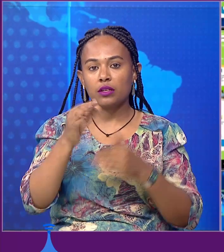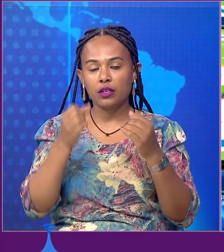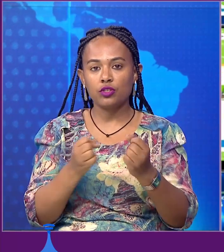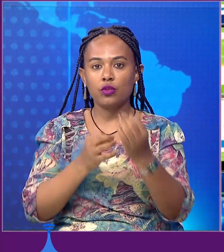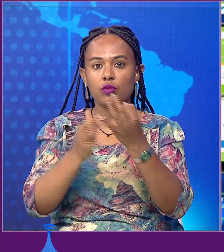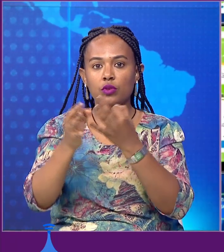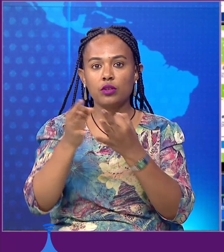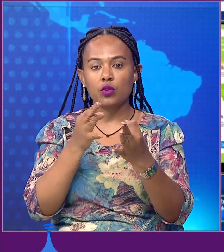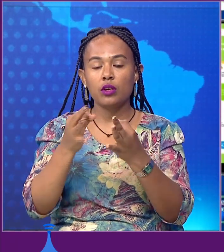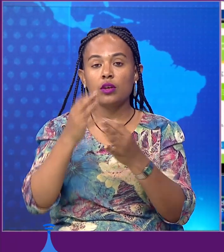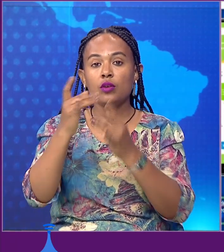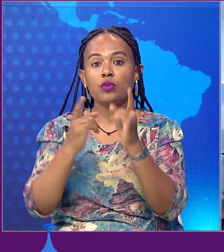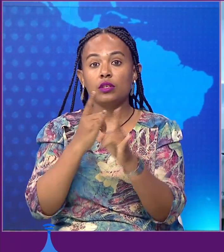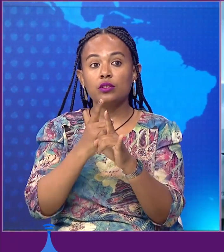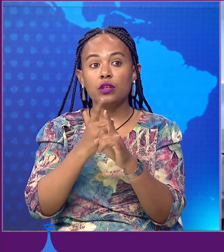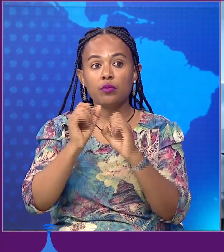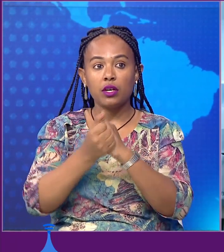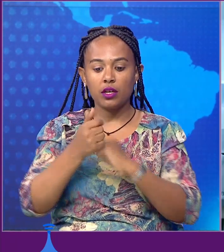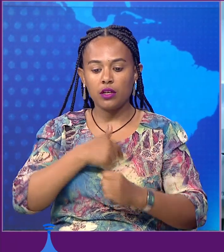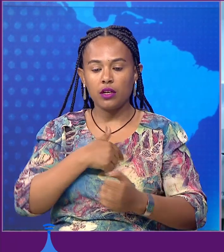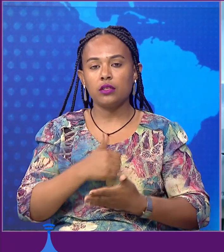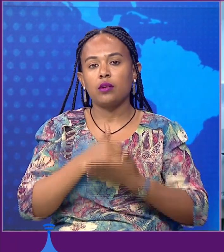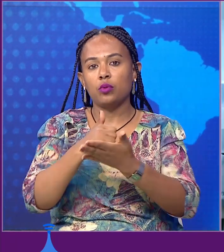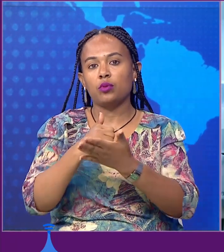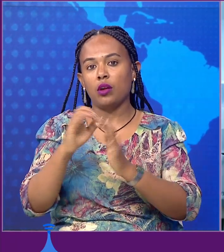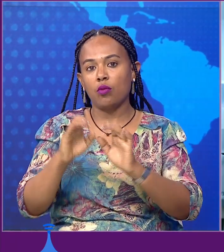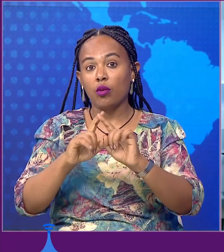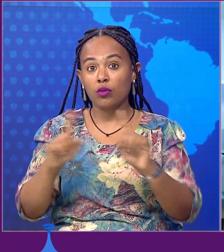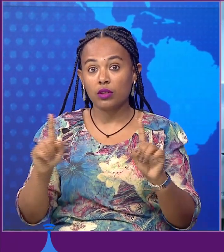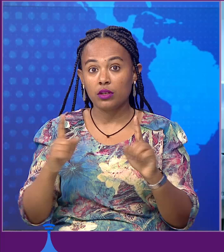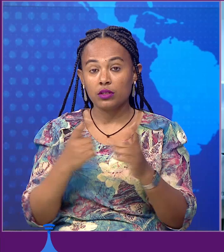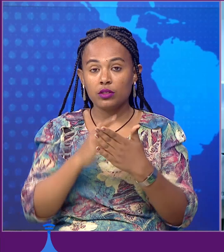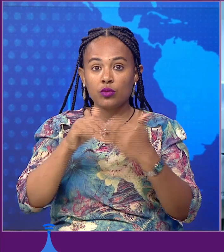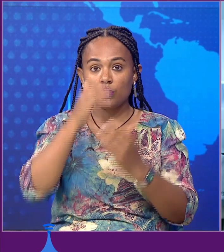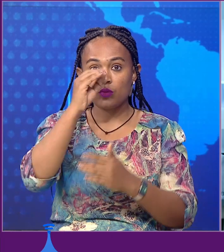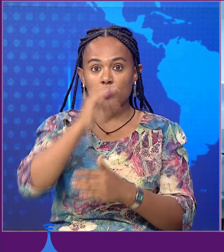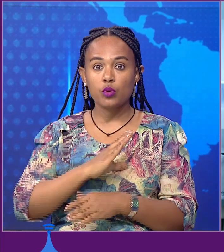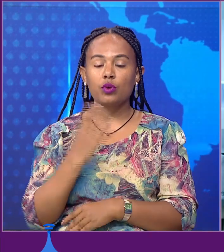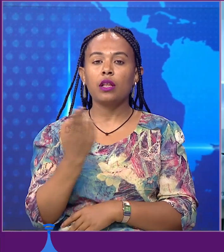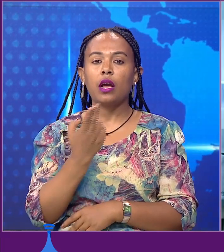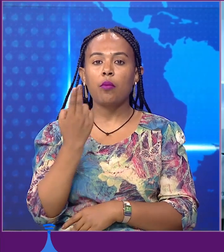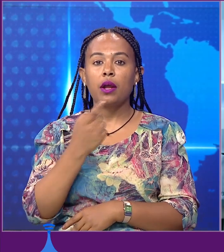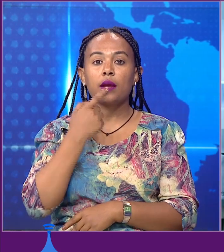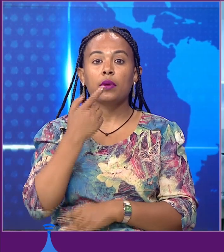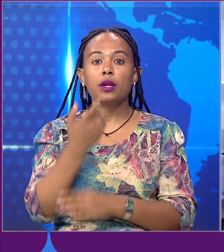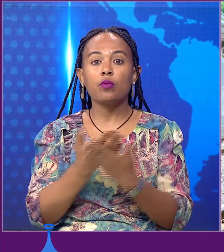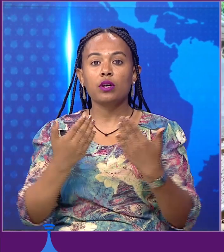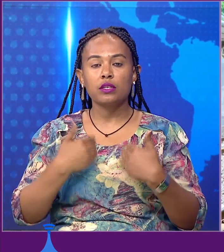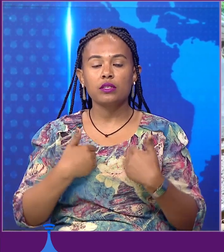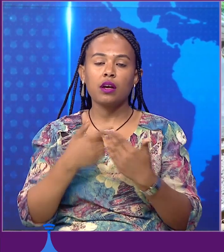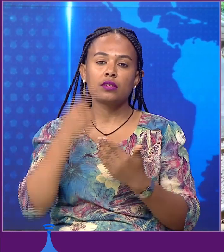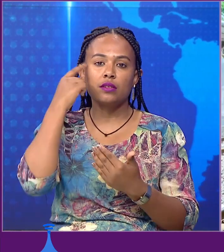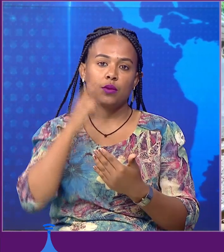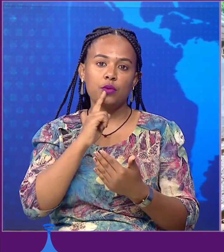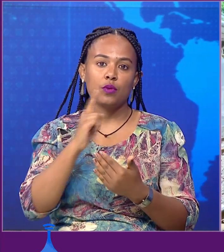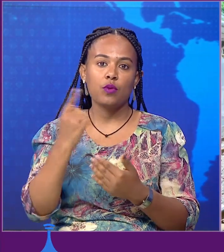ገልጿል። ወደ ዲጂታል ሲስተም መቀየሩ ያው እንደኔ በጣም ሰፖርት አድርገዋለሁ። ግን ደግሞ እዚህ ጋር ምንድነው ሁሉም ሰው ይጠቀማል የሚለው ነገር ደግሞ ያው እዚህ ጋር አሳሳቢ ነው።